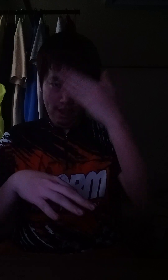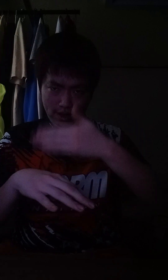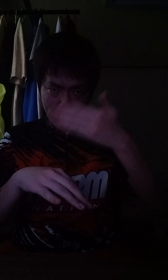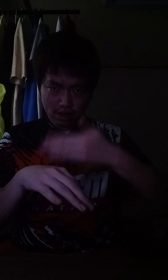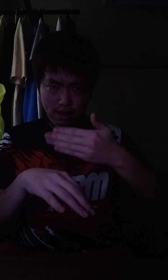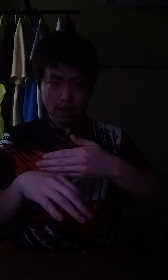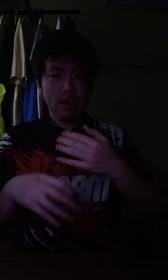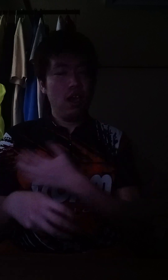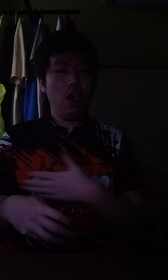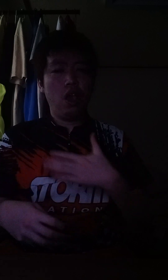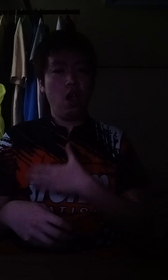마음입니다.